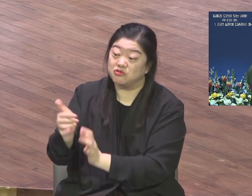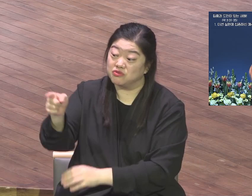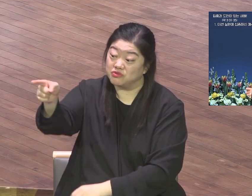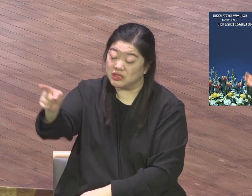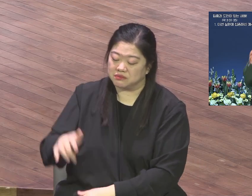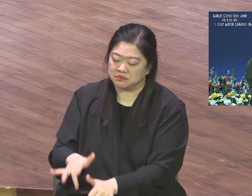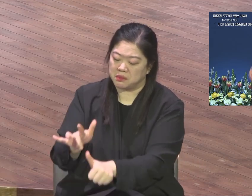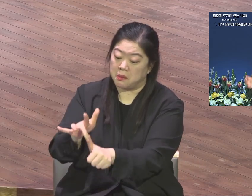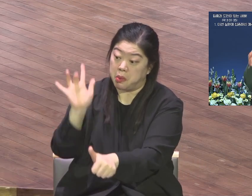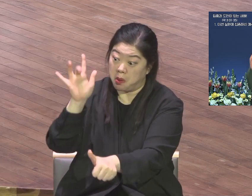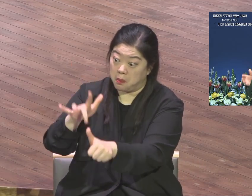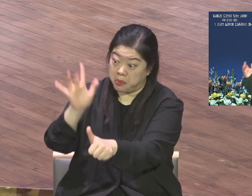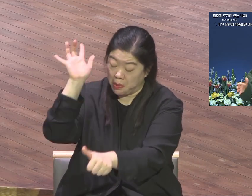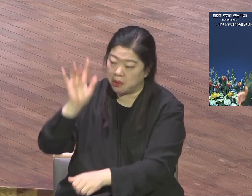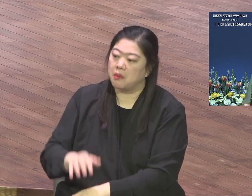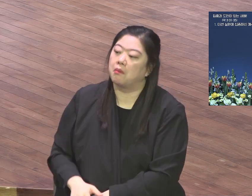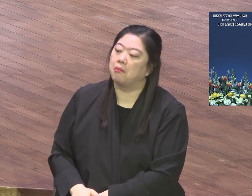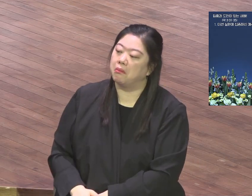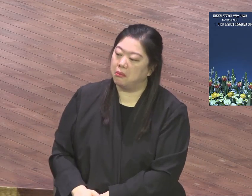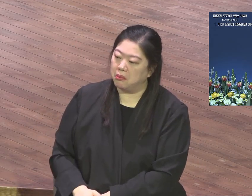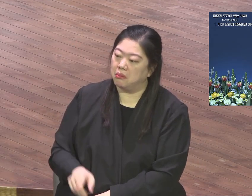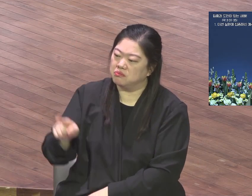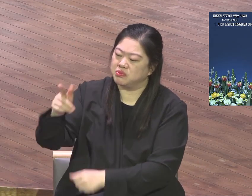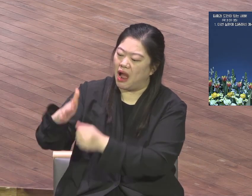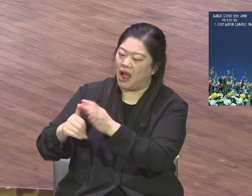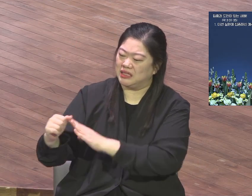힘을 힘입어 귀신을 쫓아낸다.